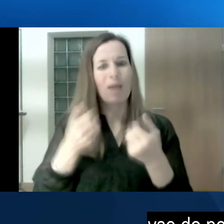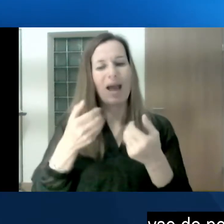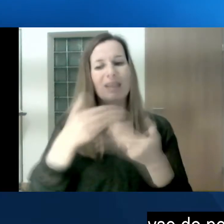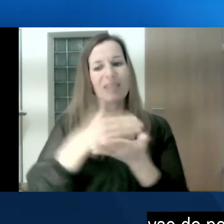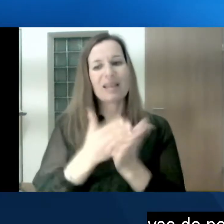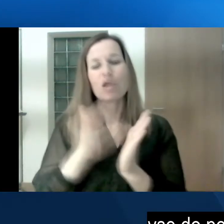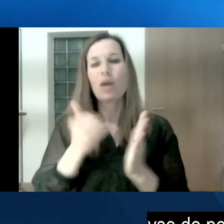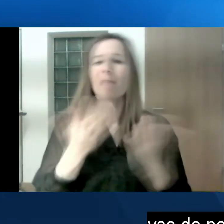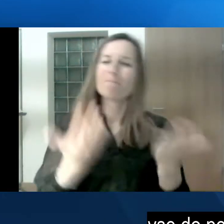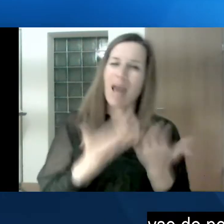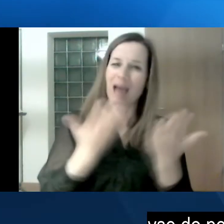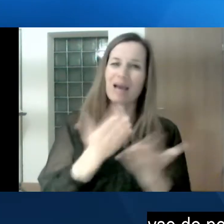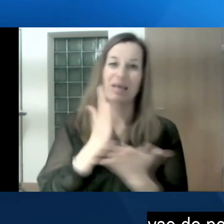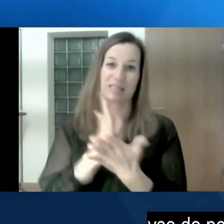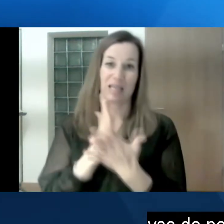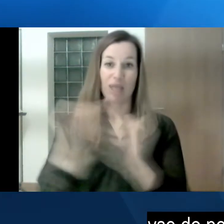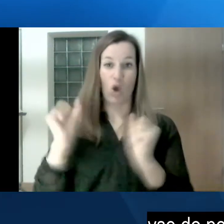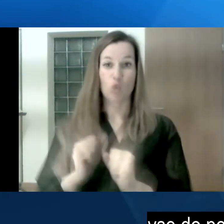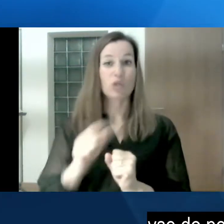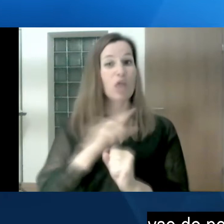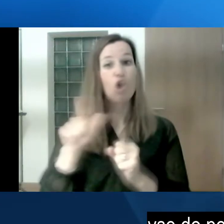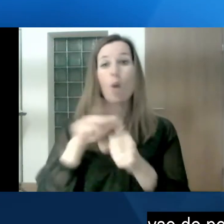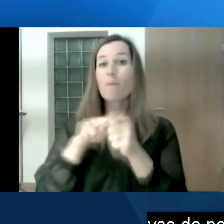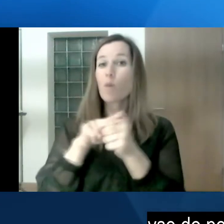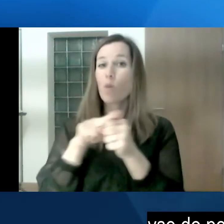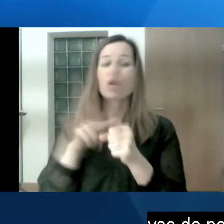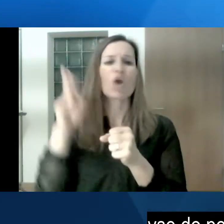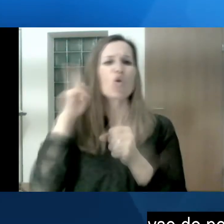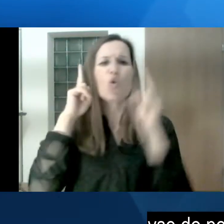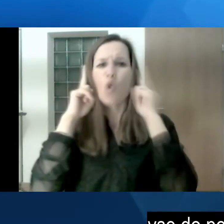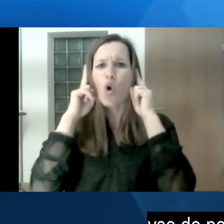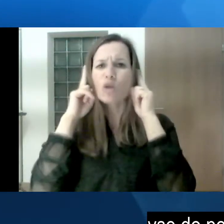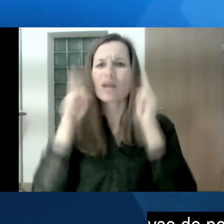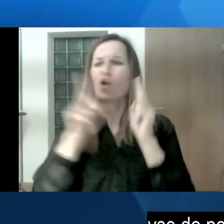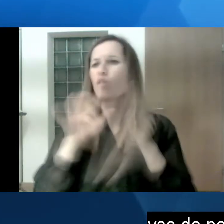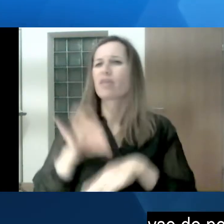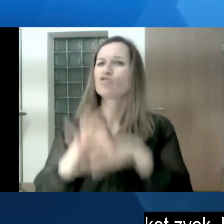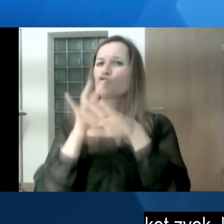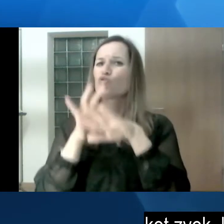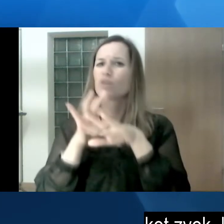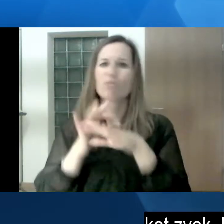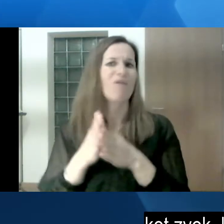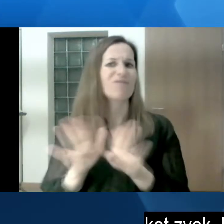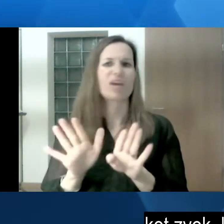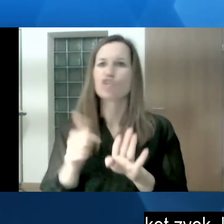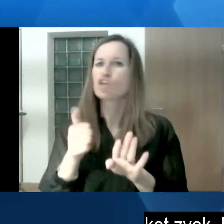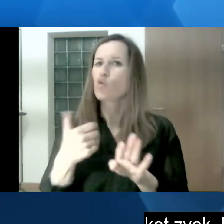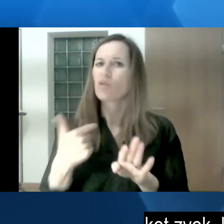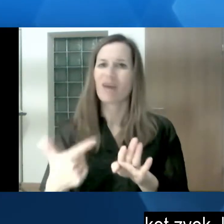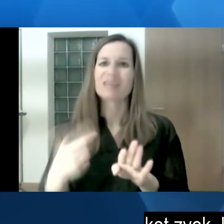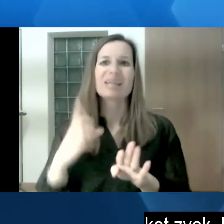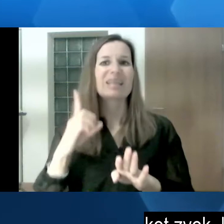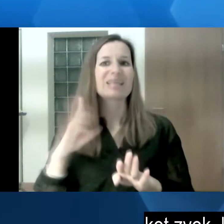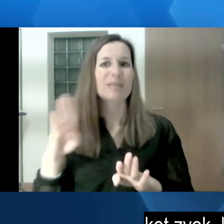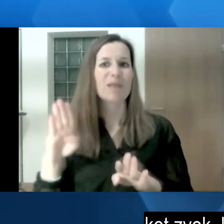do popolne gluhote, kjer ne zaznamo več 120 decibelov kot zvok, lahko ga samo